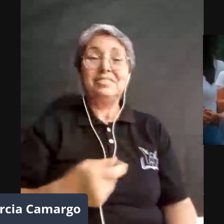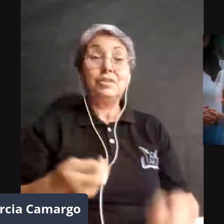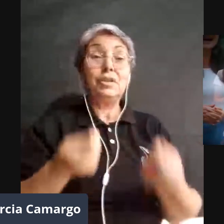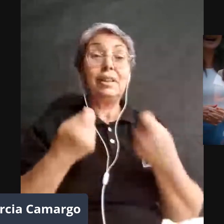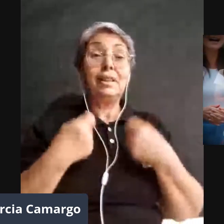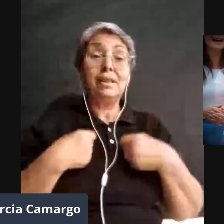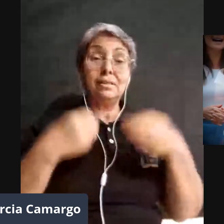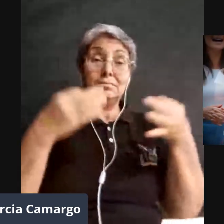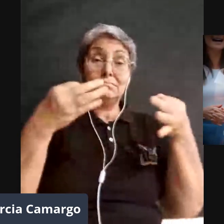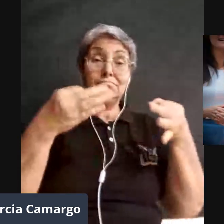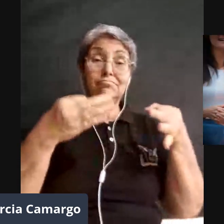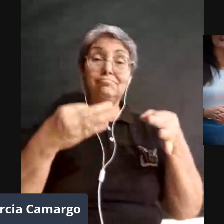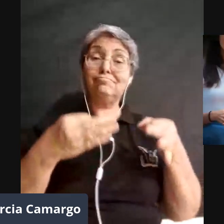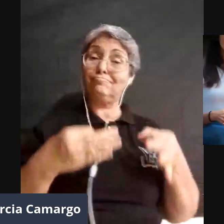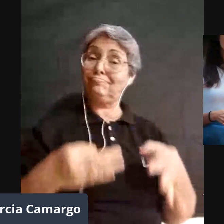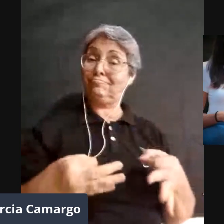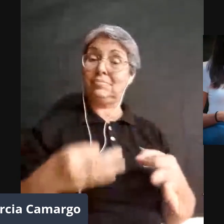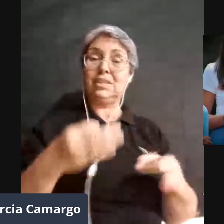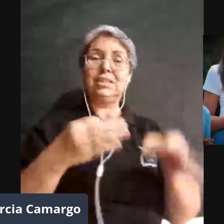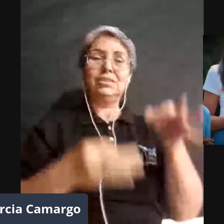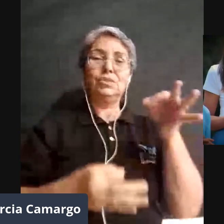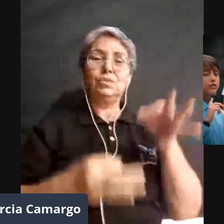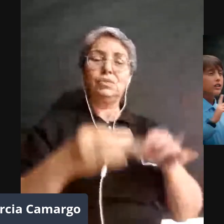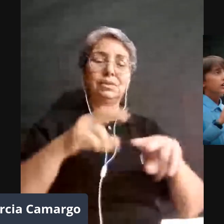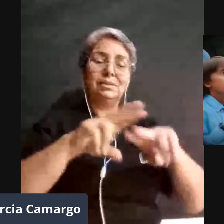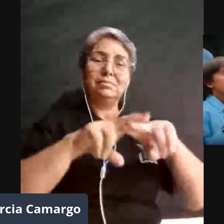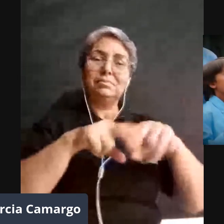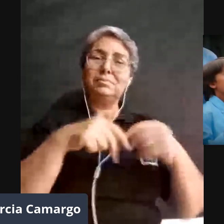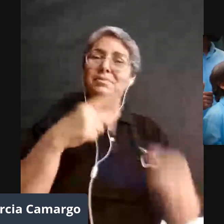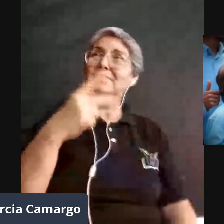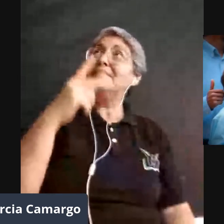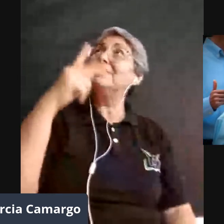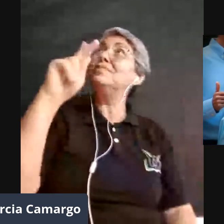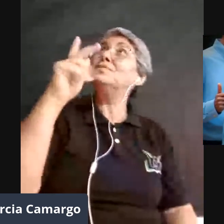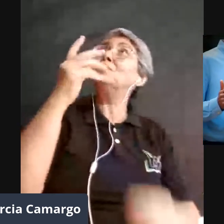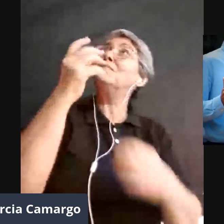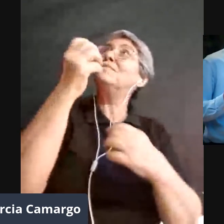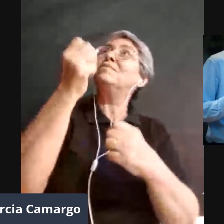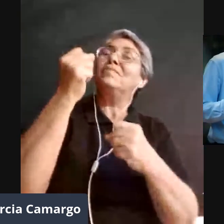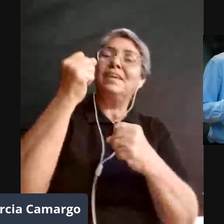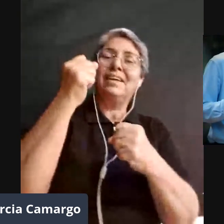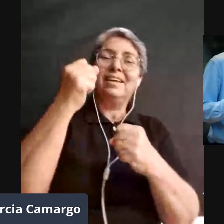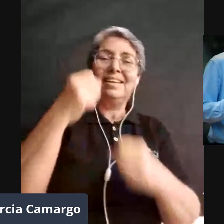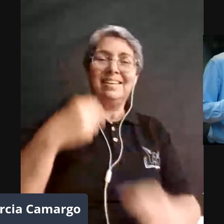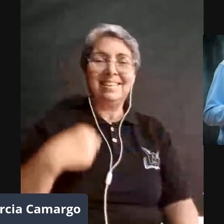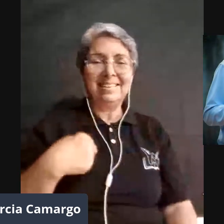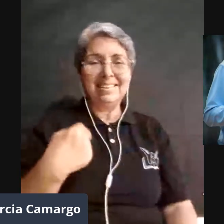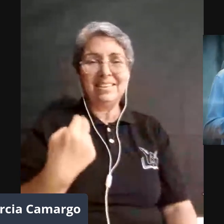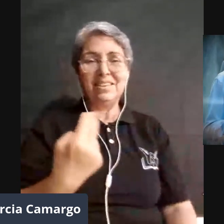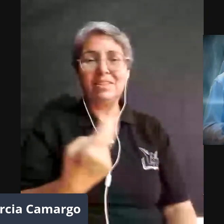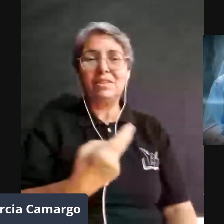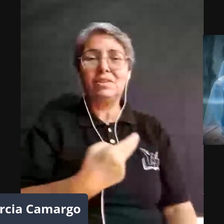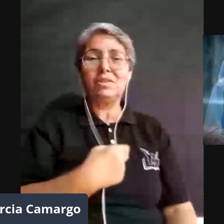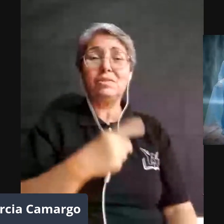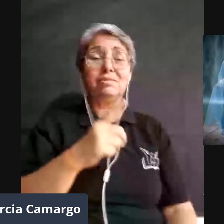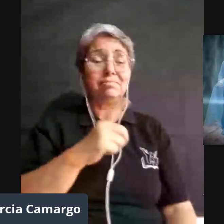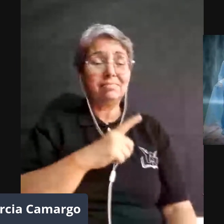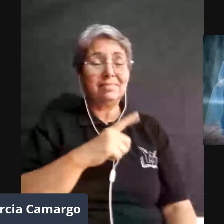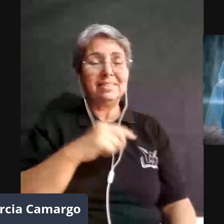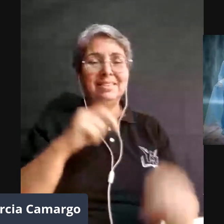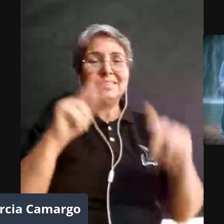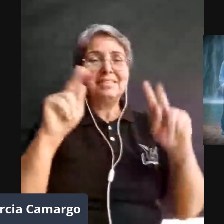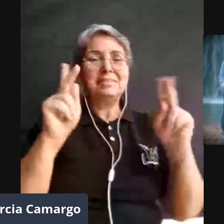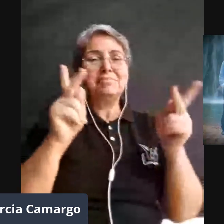justificados pela fé, nós temos paz para